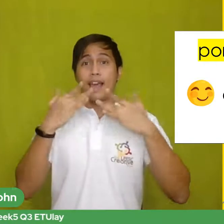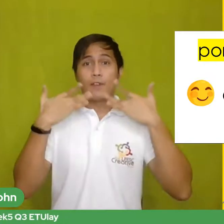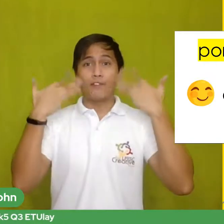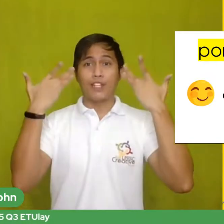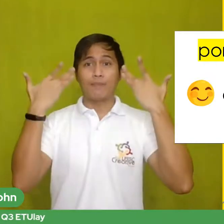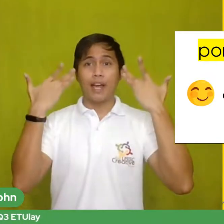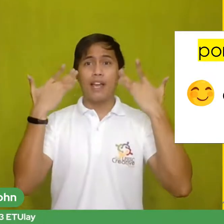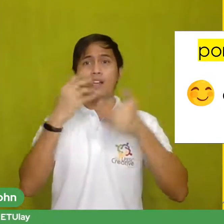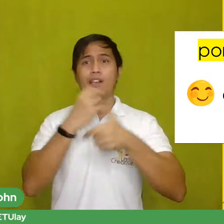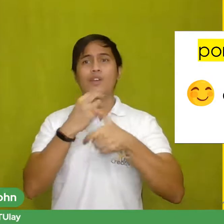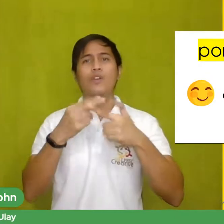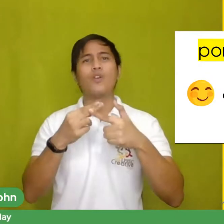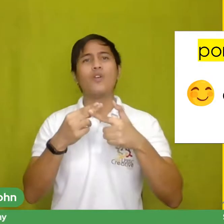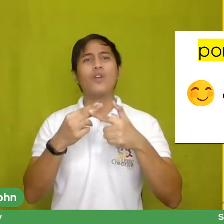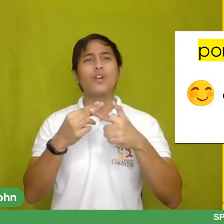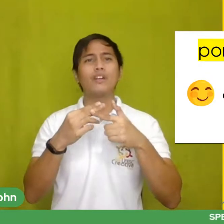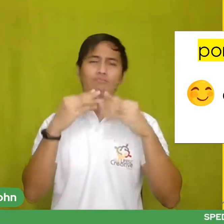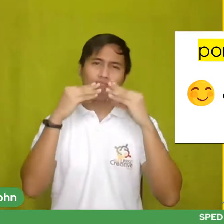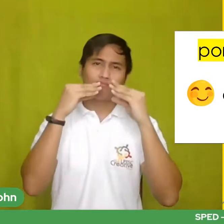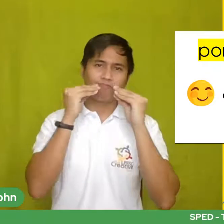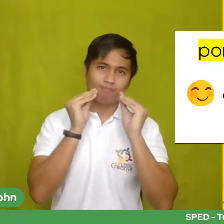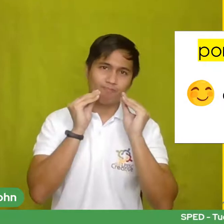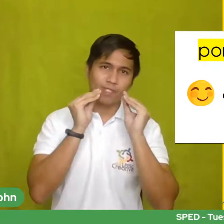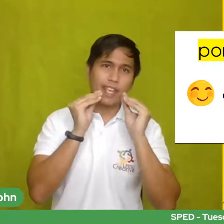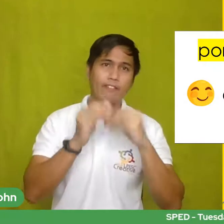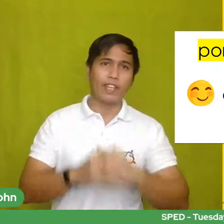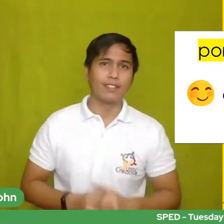Happy face ba? Or sad face?